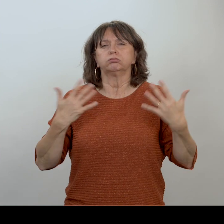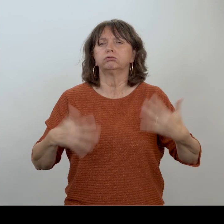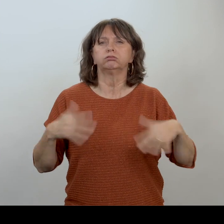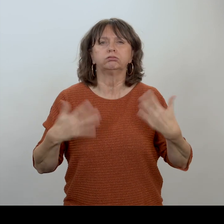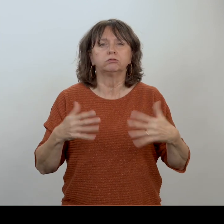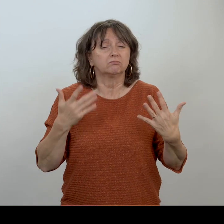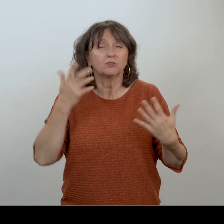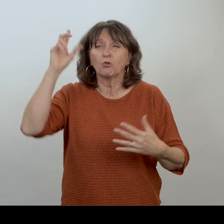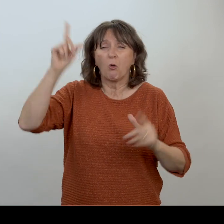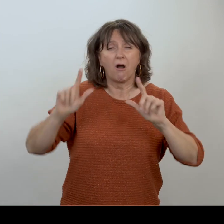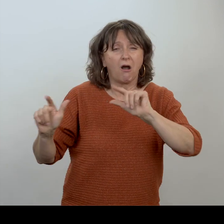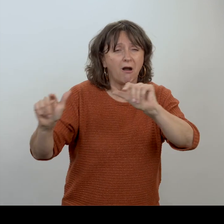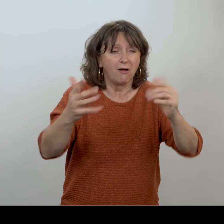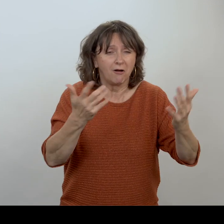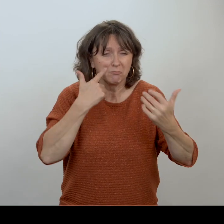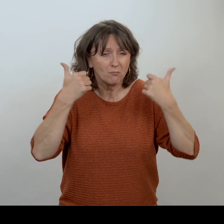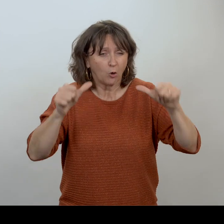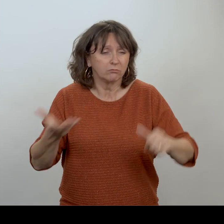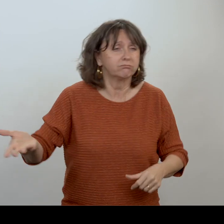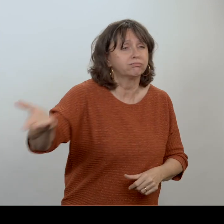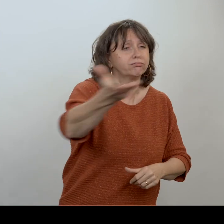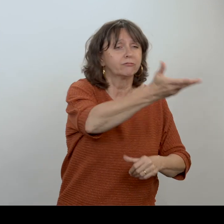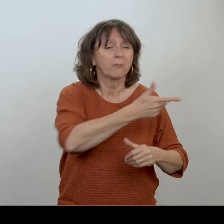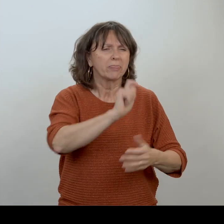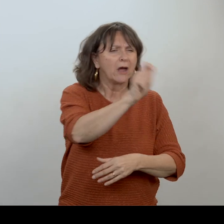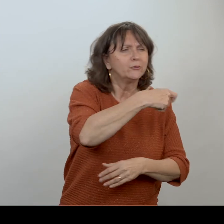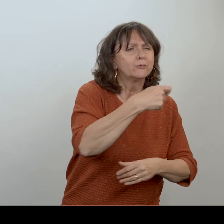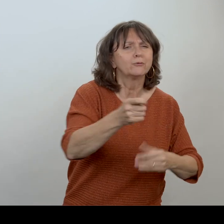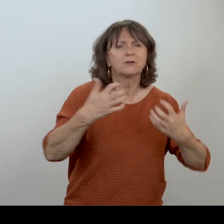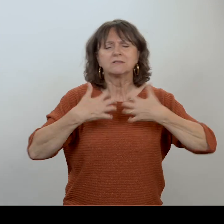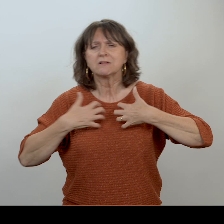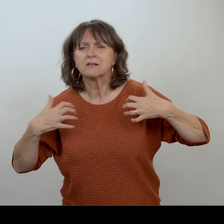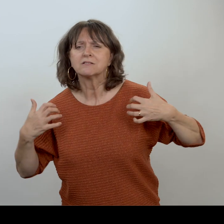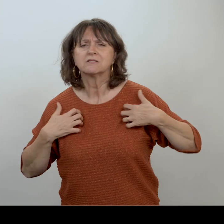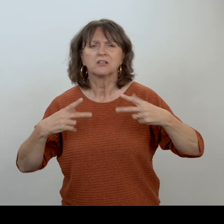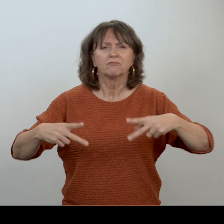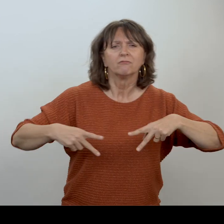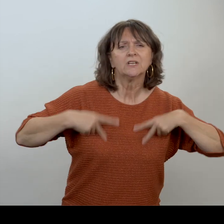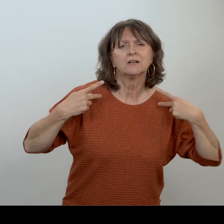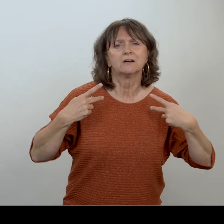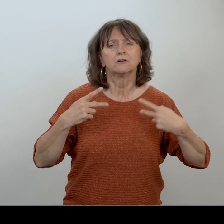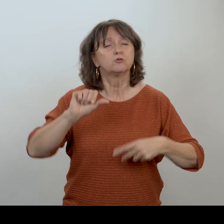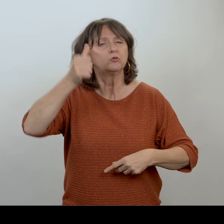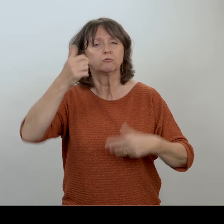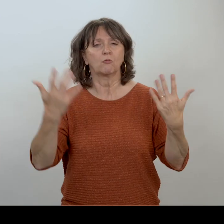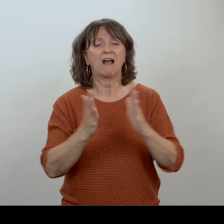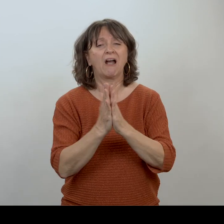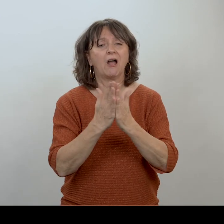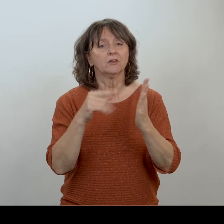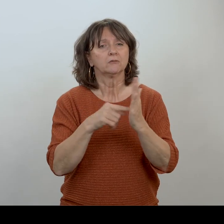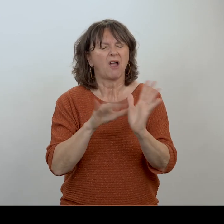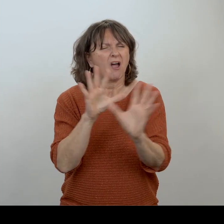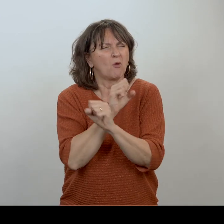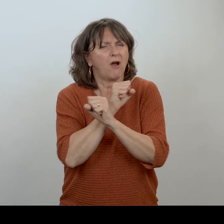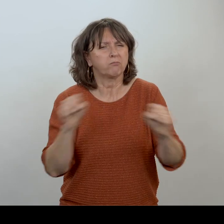faveur, la nature, la science, la vie, l'histoire et surtout ce livre étonnant qu'est la Bible. Le professeur